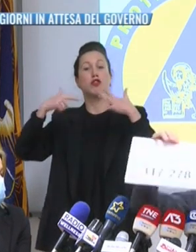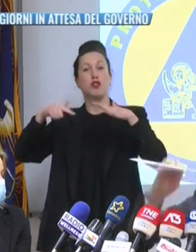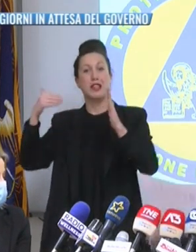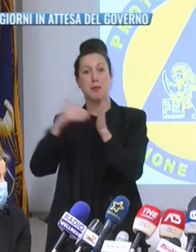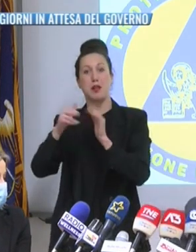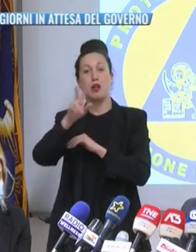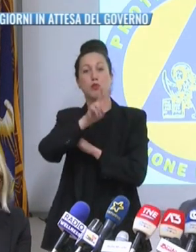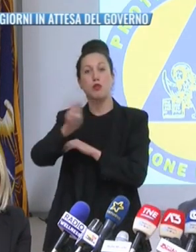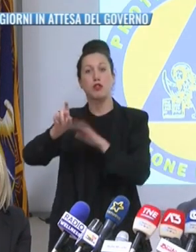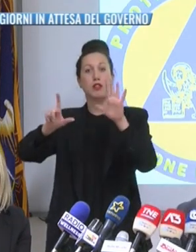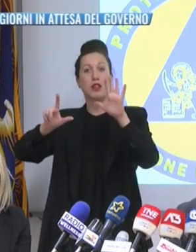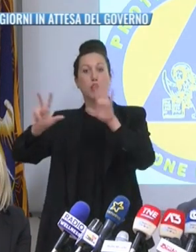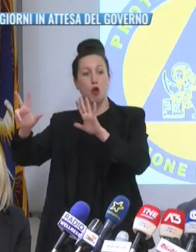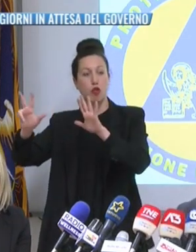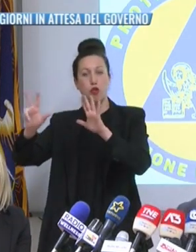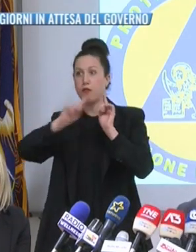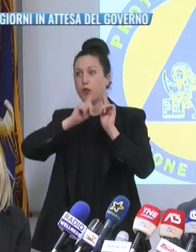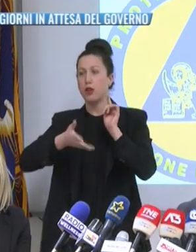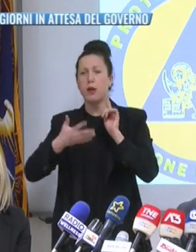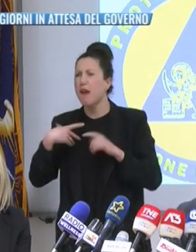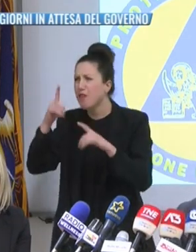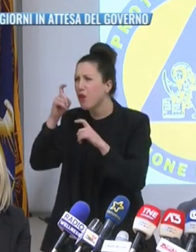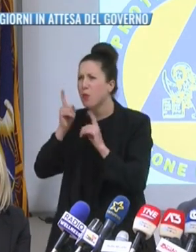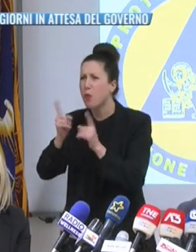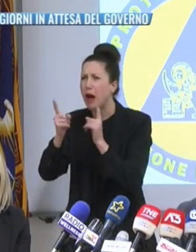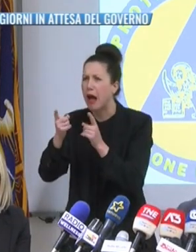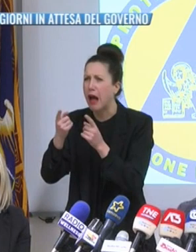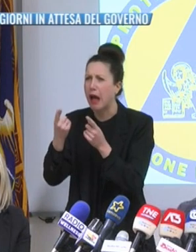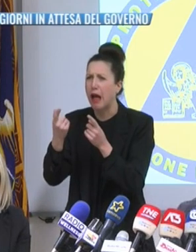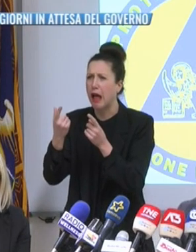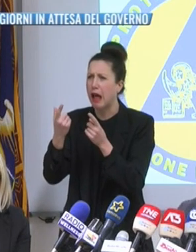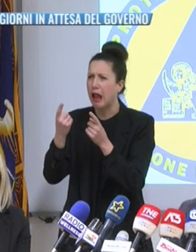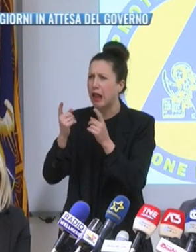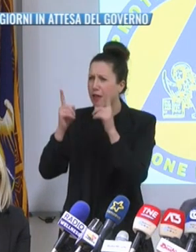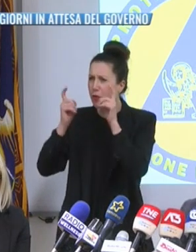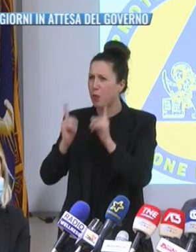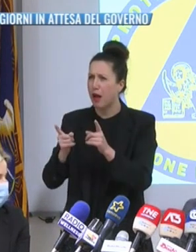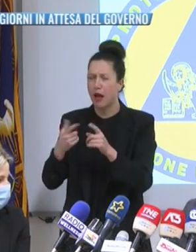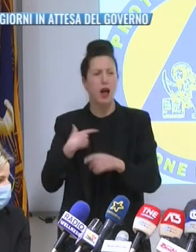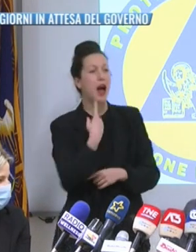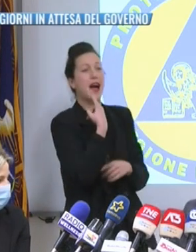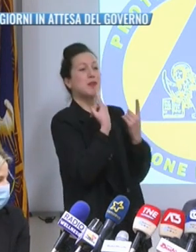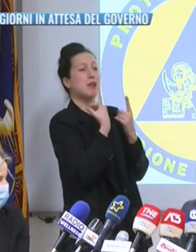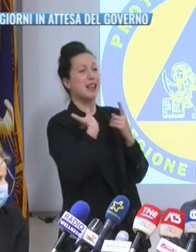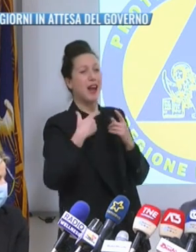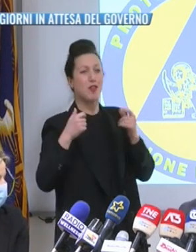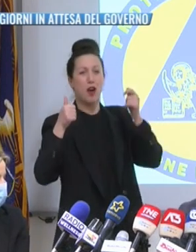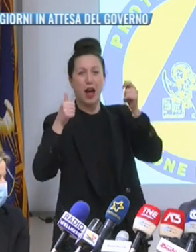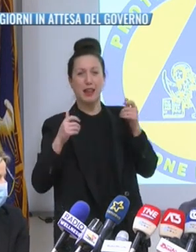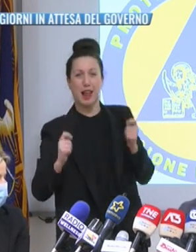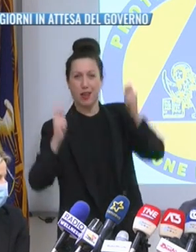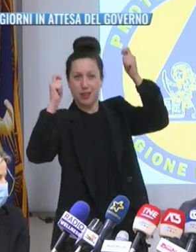317.278. Ma che foto è che devi fare? Del che cartello devi fare la foto? Aspettiamo che non tirassi su. Che cartello?